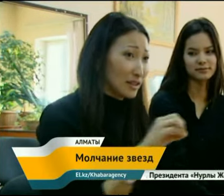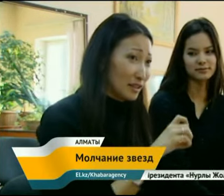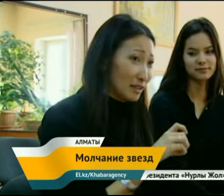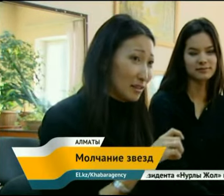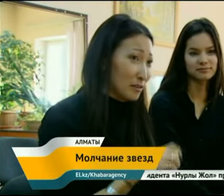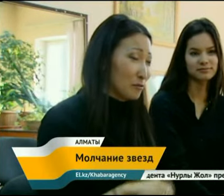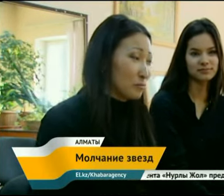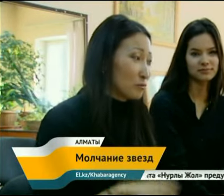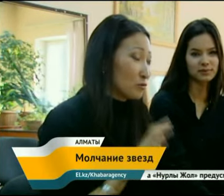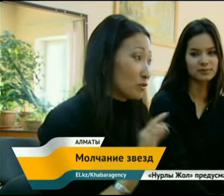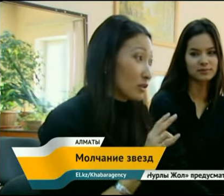зрители, сами участники были в восторге».